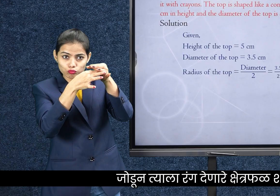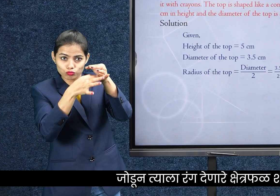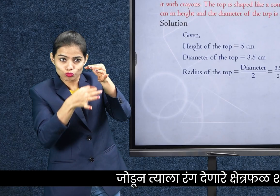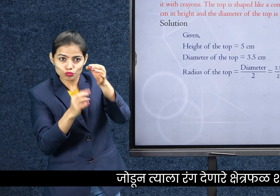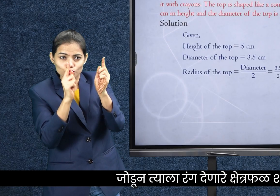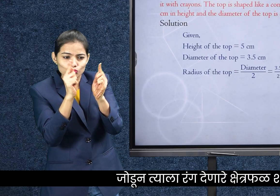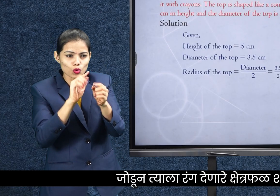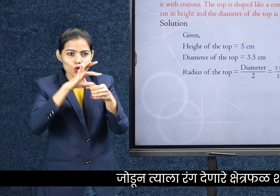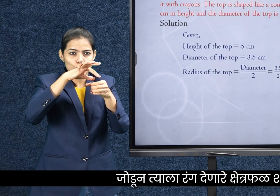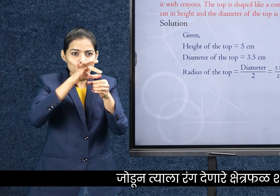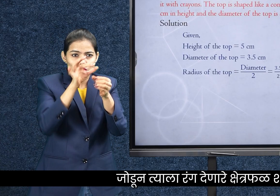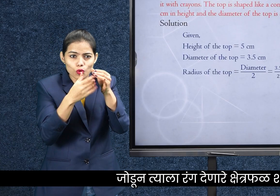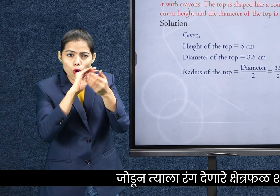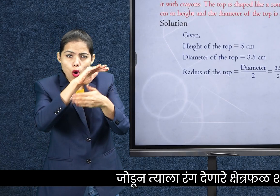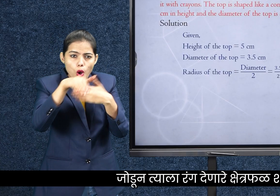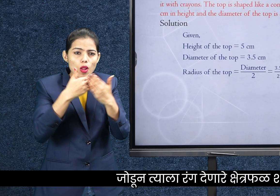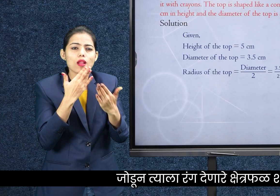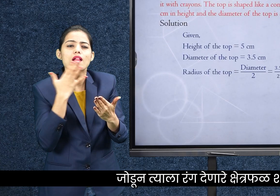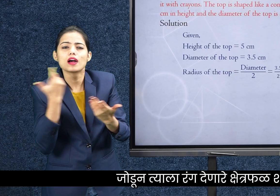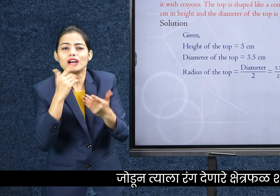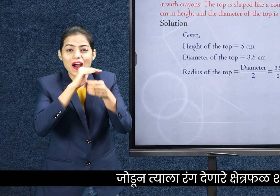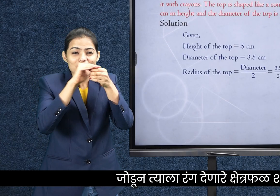जोडून त्याला रंग देणारे क्षेत्रफळ शोधले पाहिजे.